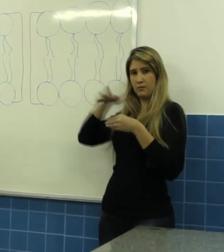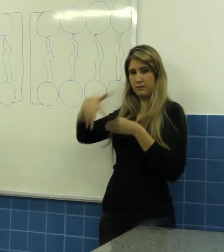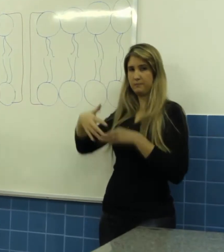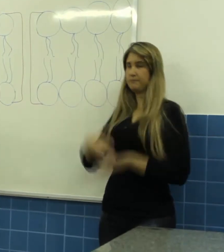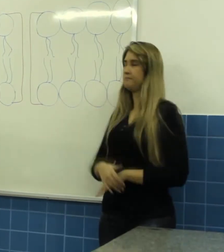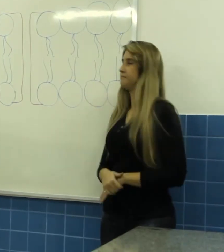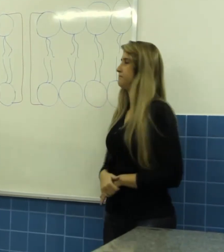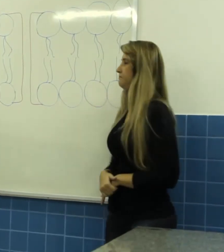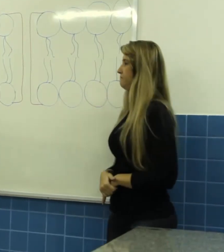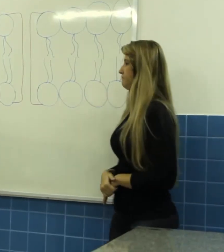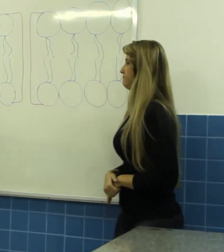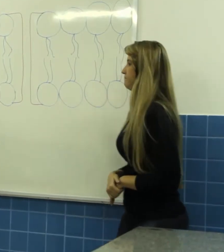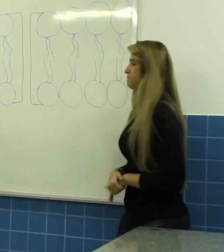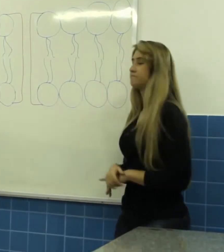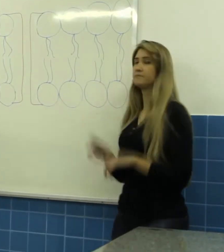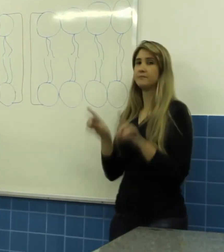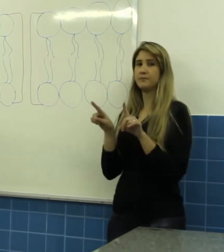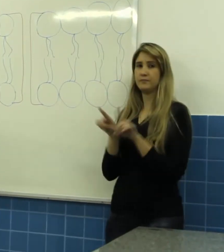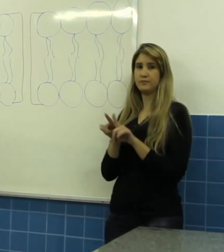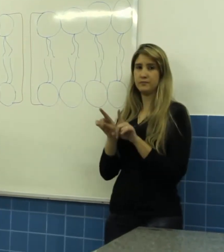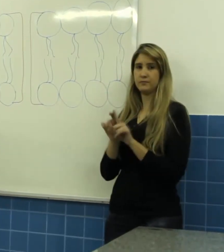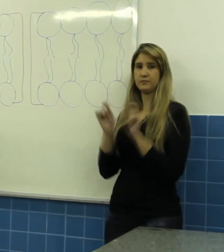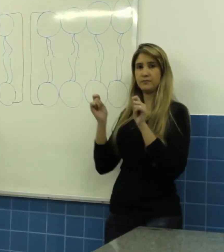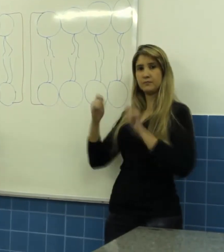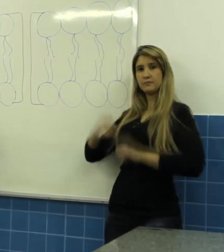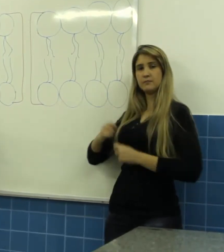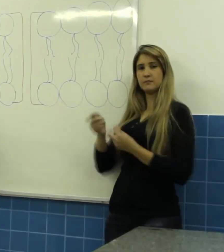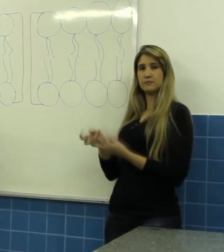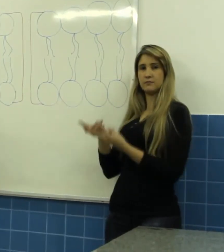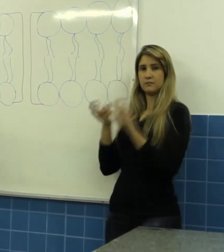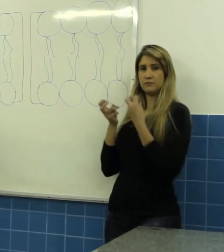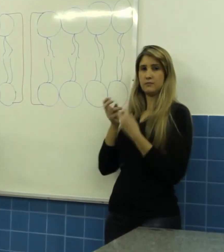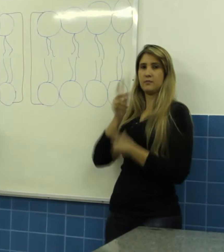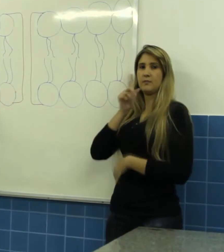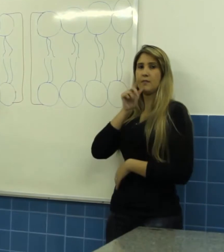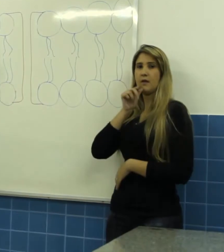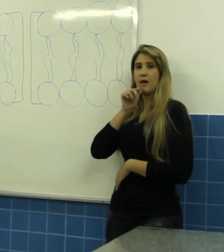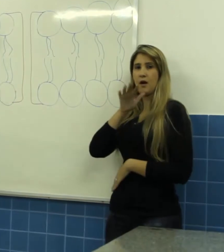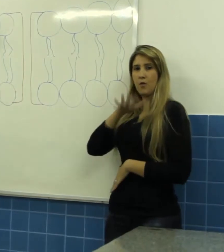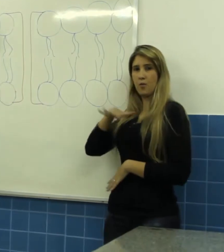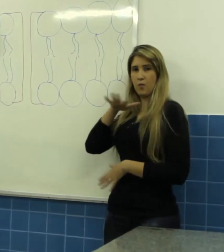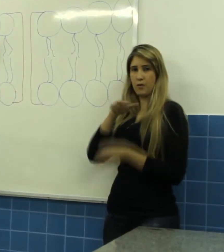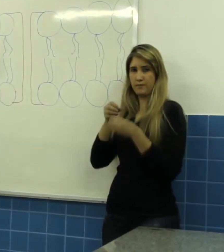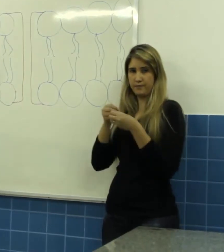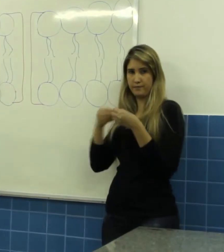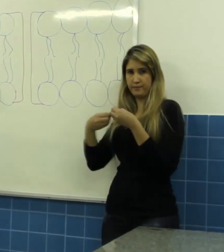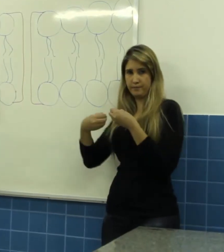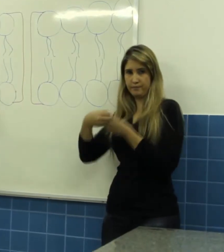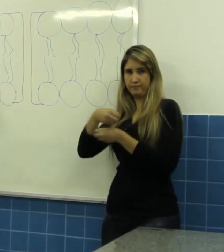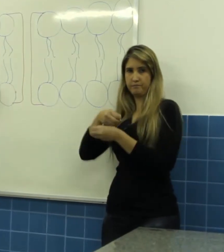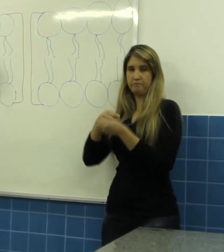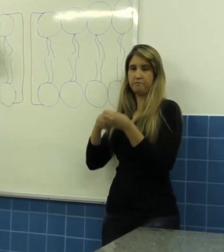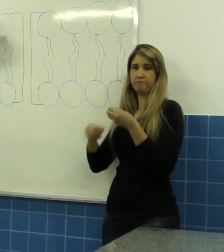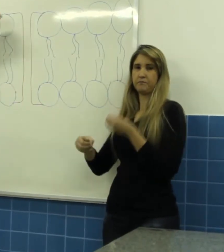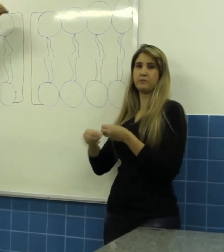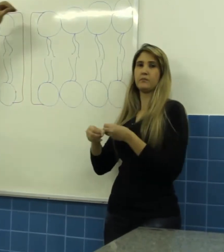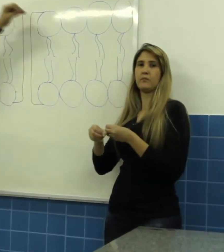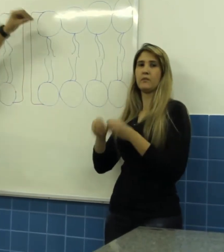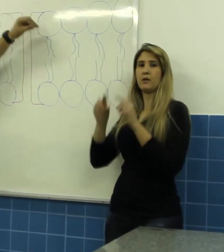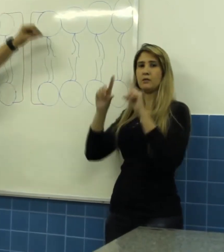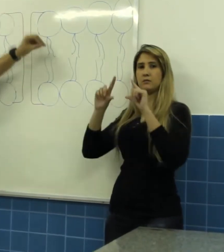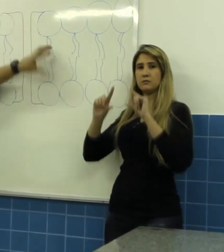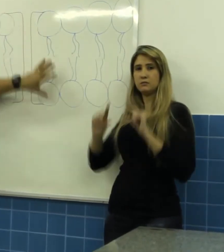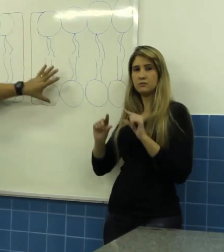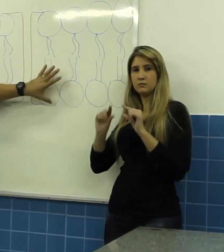Bom, é reconhecido que as moléculas de água, elas atravessam em pequenas